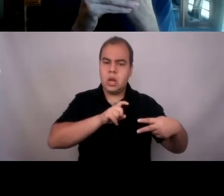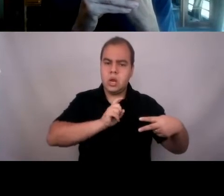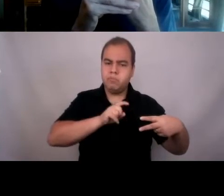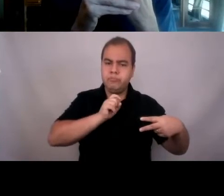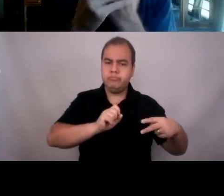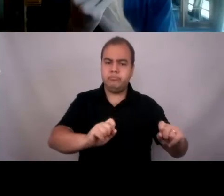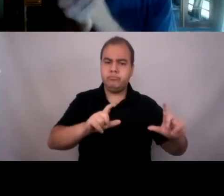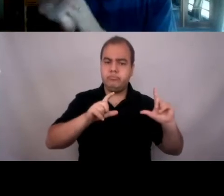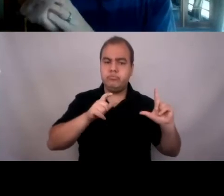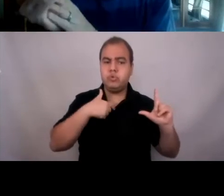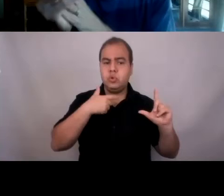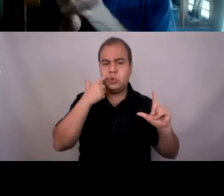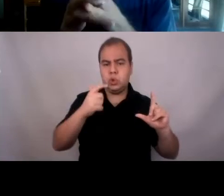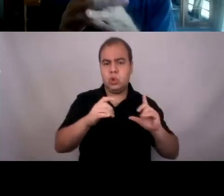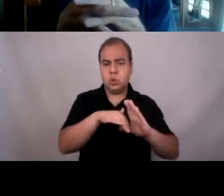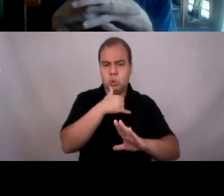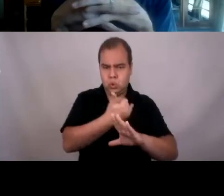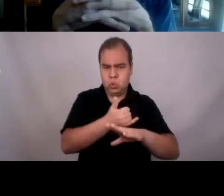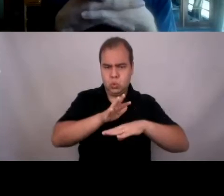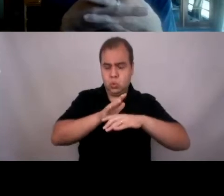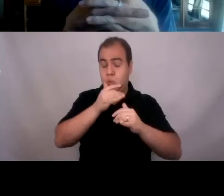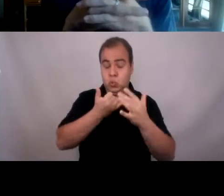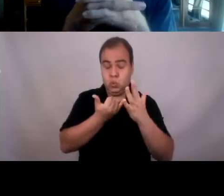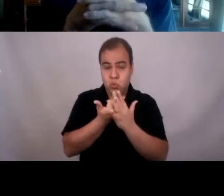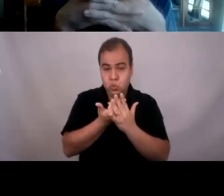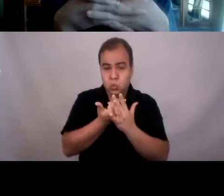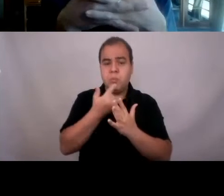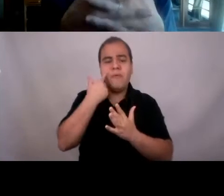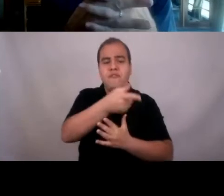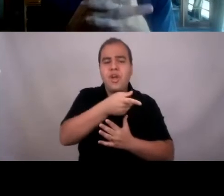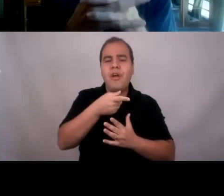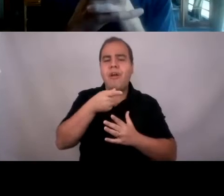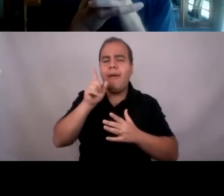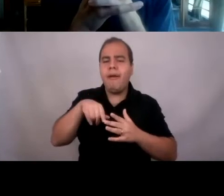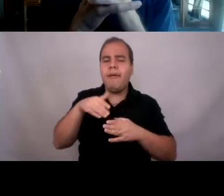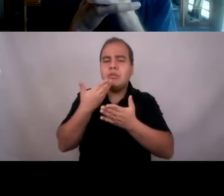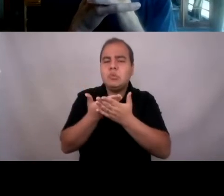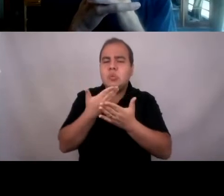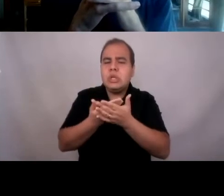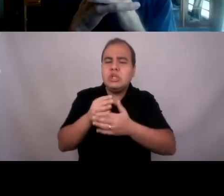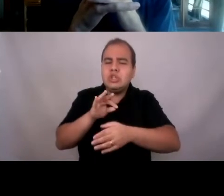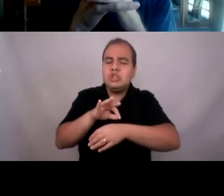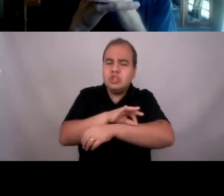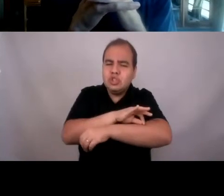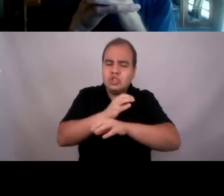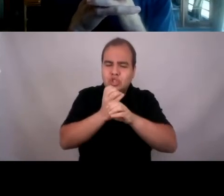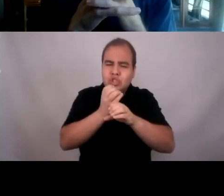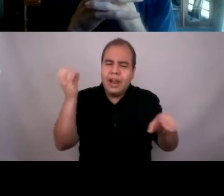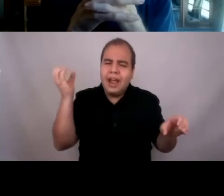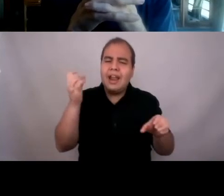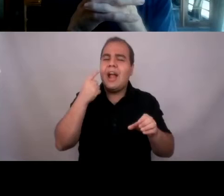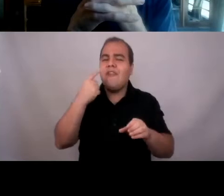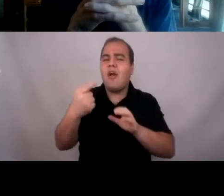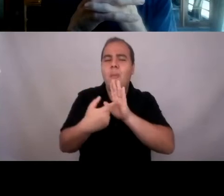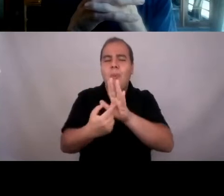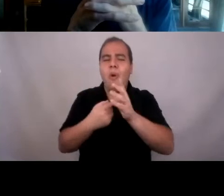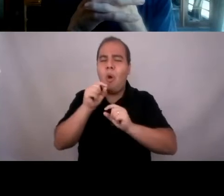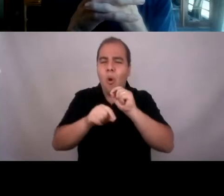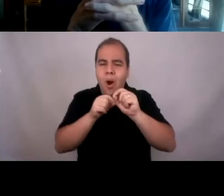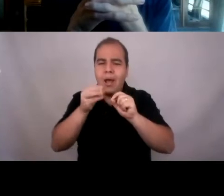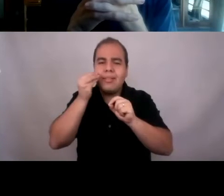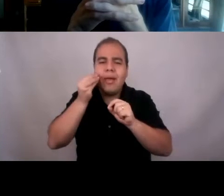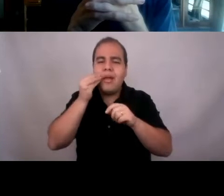bacana, é um vídeo de estudantes de engenharia ensinando como se faz esse teste de uma maneira bem prática,